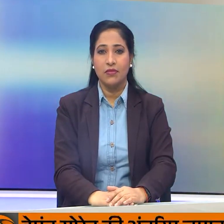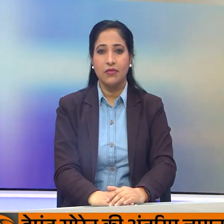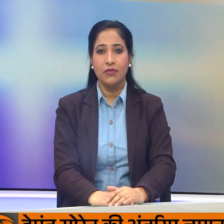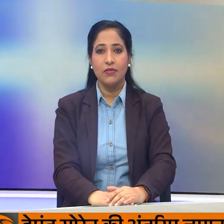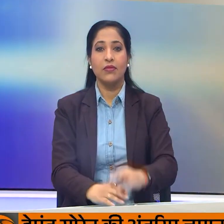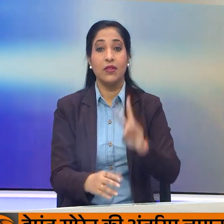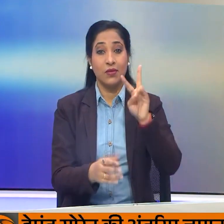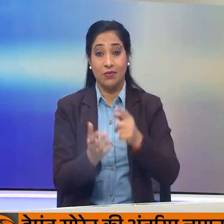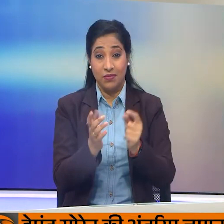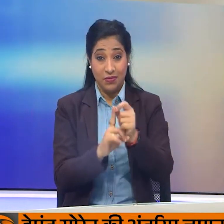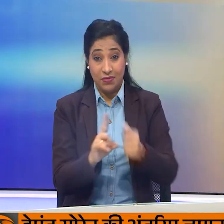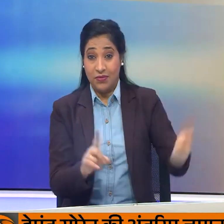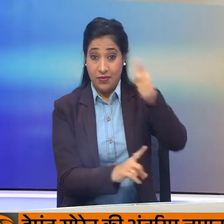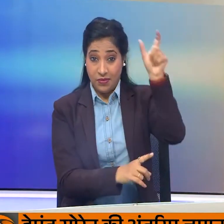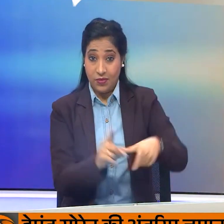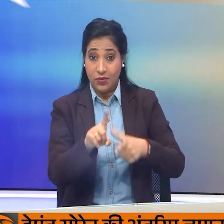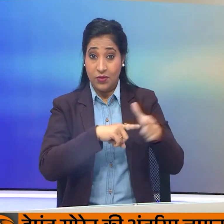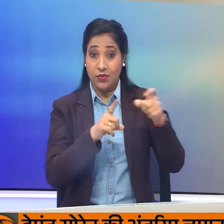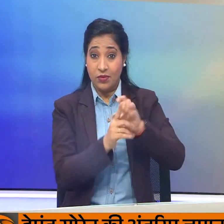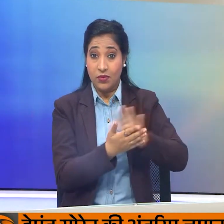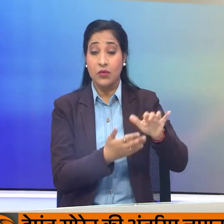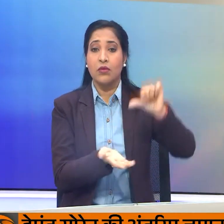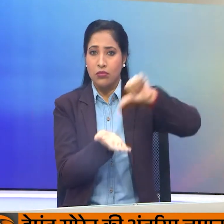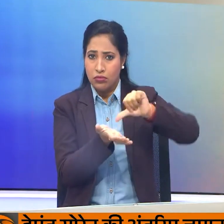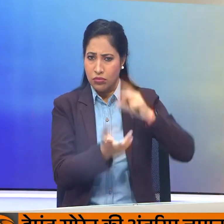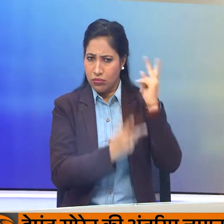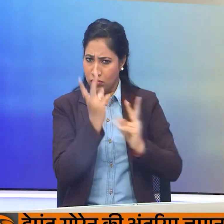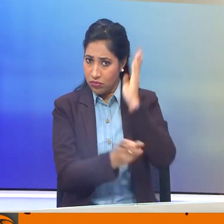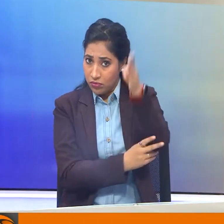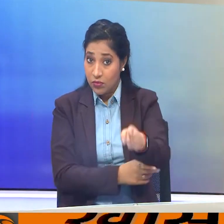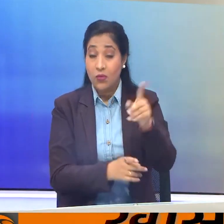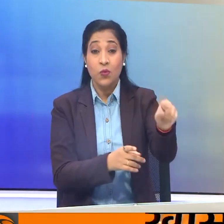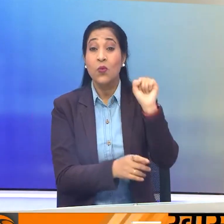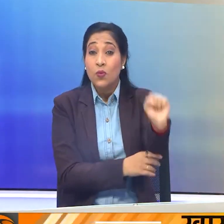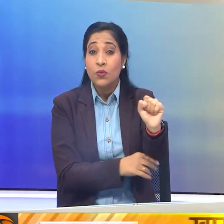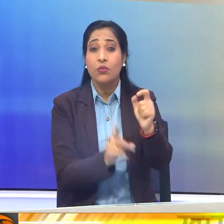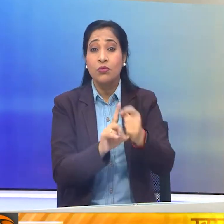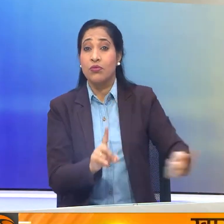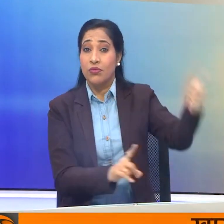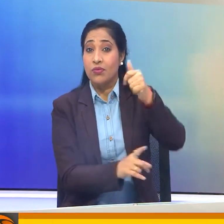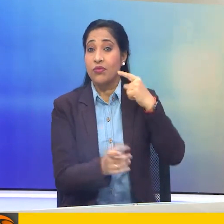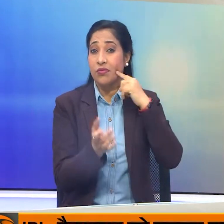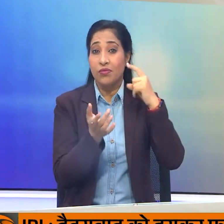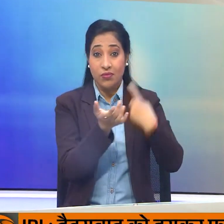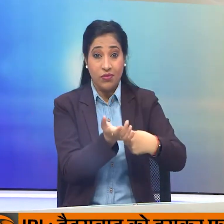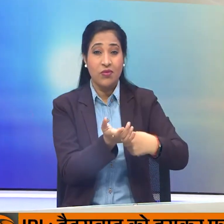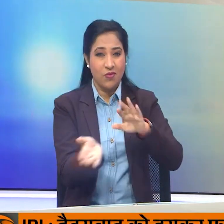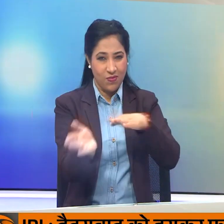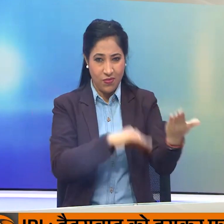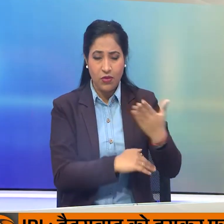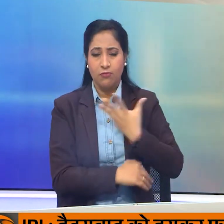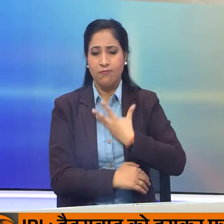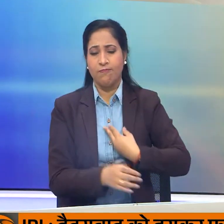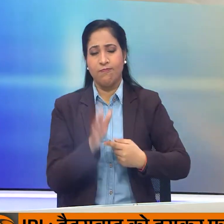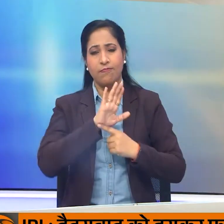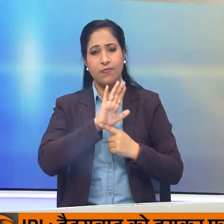वहीं उपराष्ट्रपति जगदीप धनखड़ आज ईरान का दौरा करेंगे। दरअसल वो ईरानी राष्ट्रपति इब्राहिम रईसी के निधन पर शोक व्यक्त करने